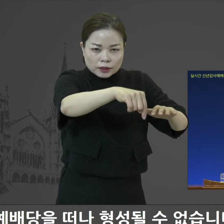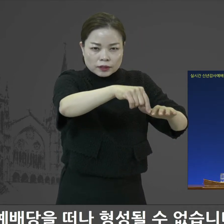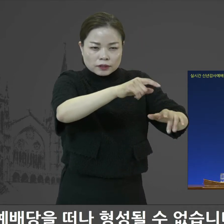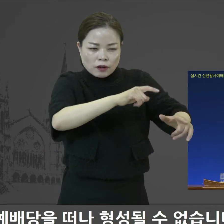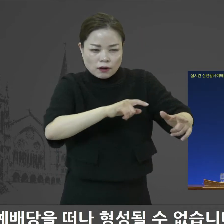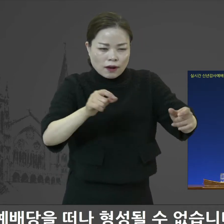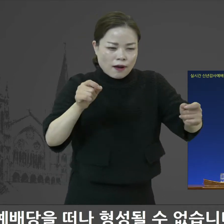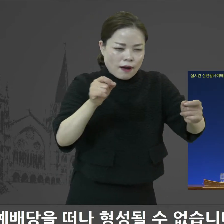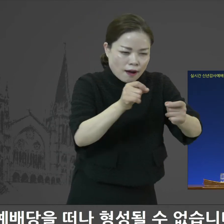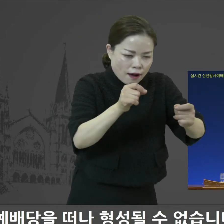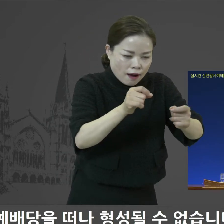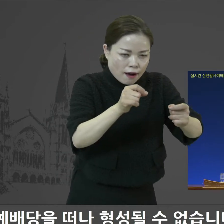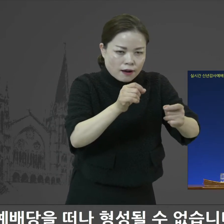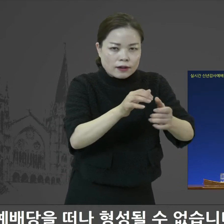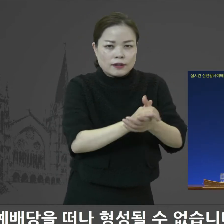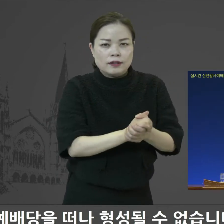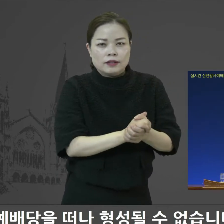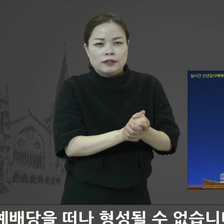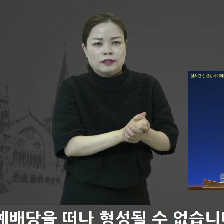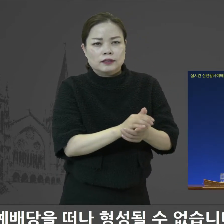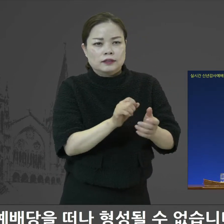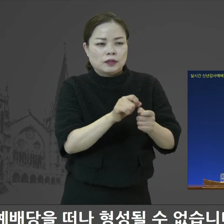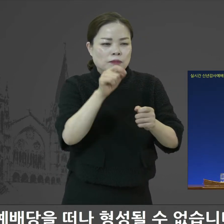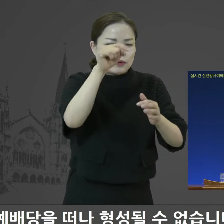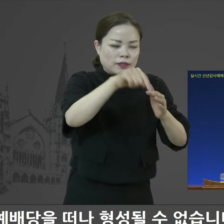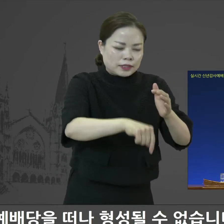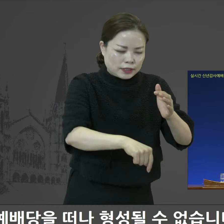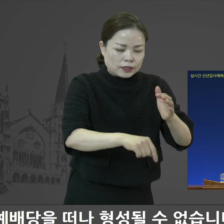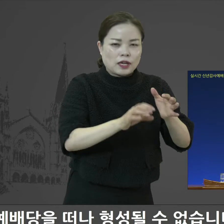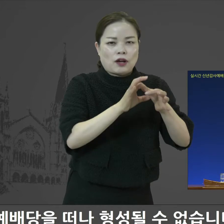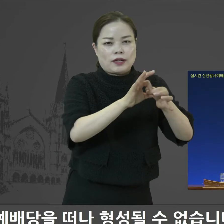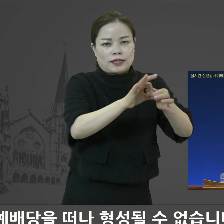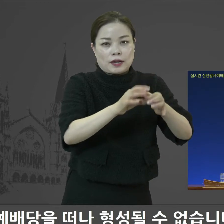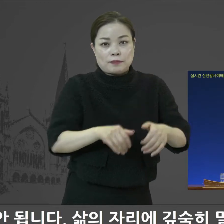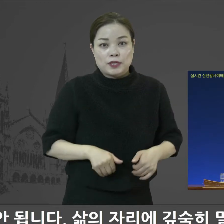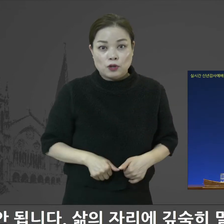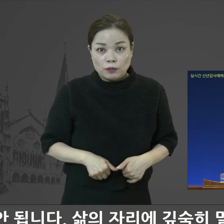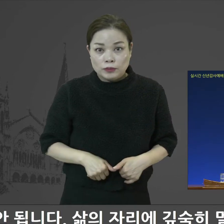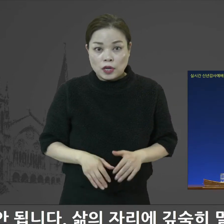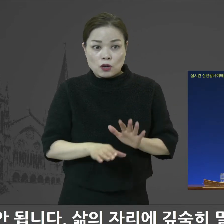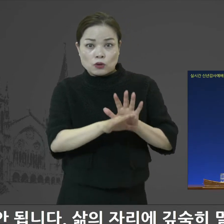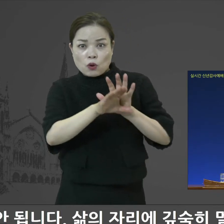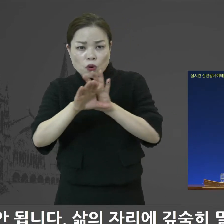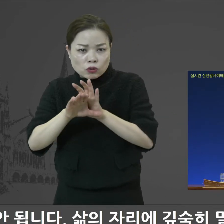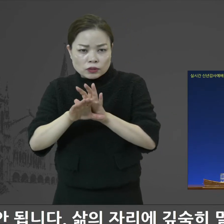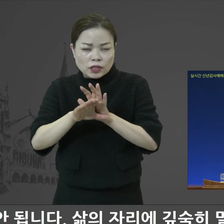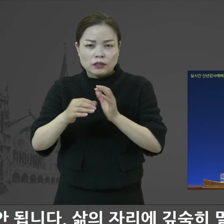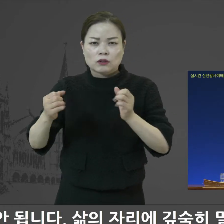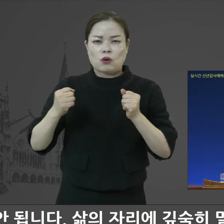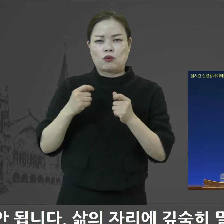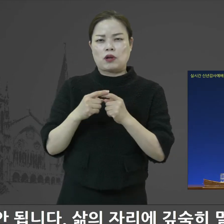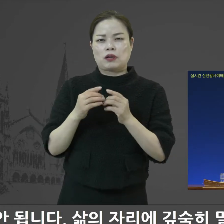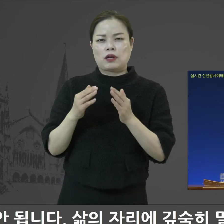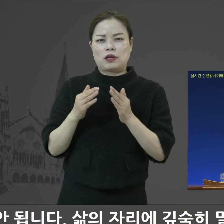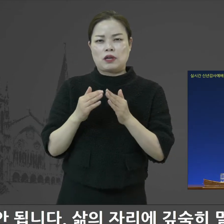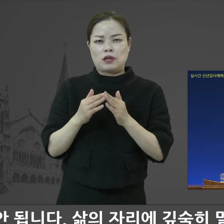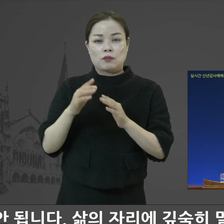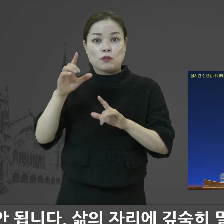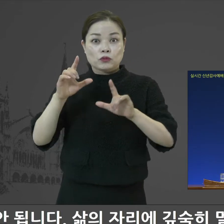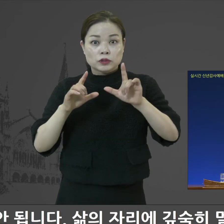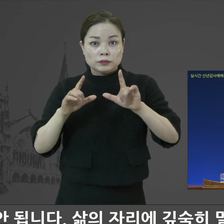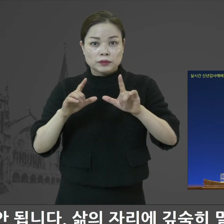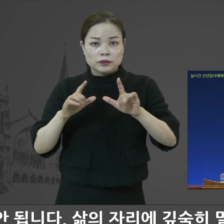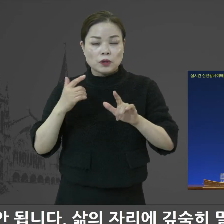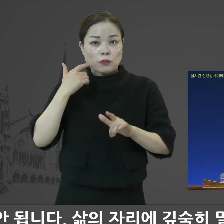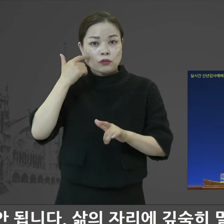더 멀리 침투할 수 있어야 됩니다. 코로나와 함께하는 시대의 건강한 교회의 모습을 저는 이렇게